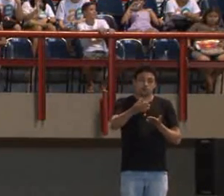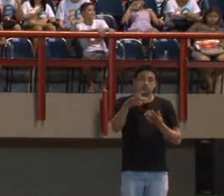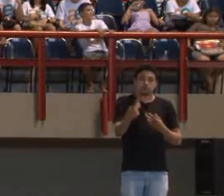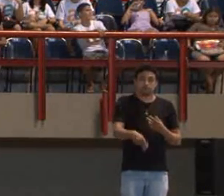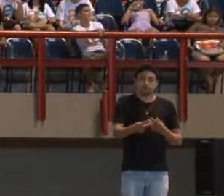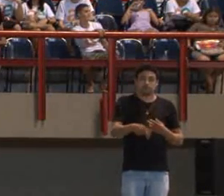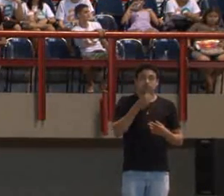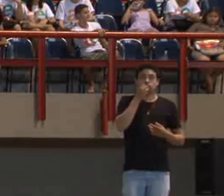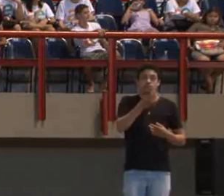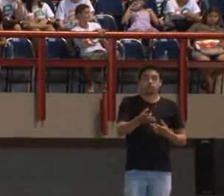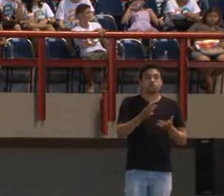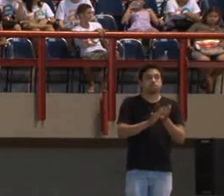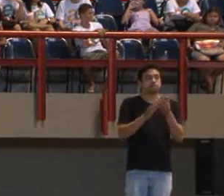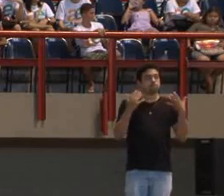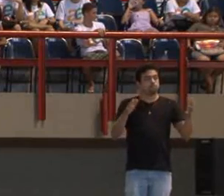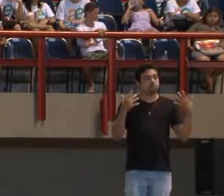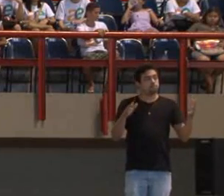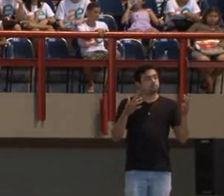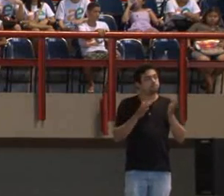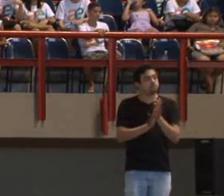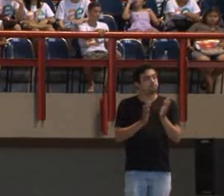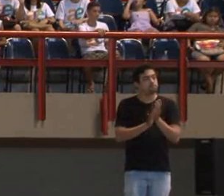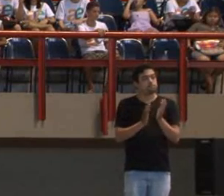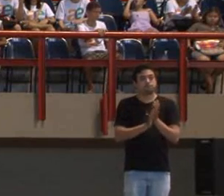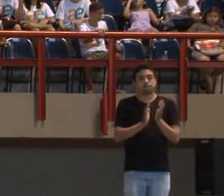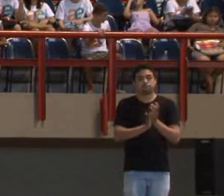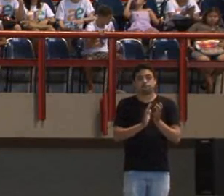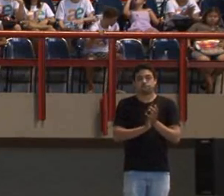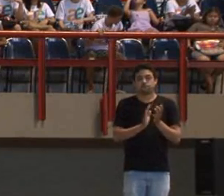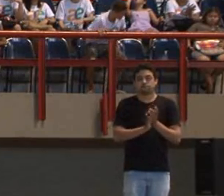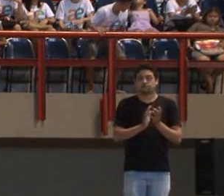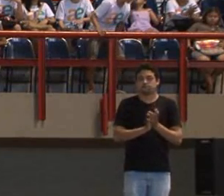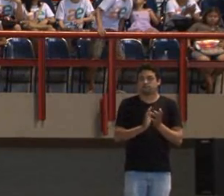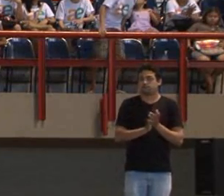conversa, vocês estão de parabéns. Eu quero palmas para todo mundo.